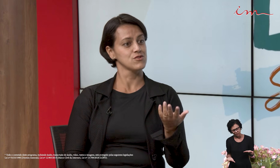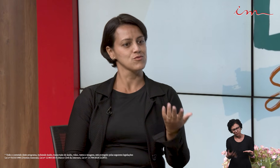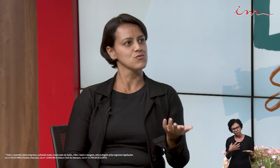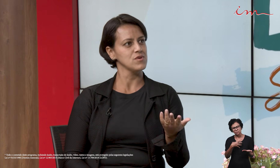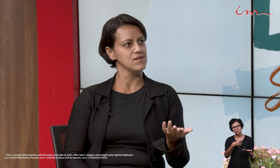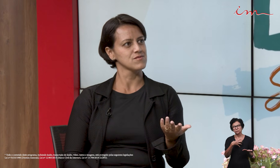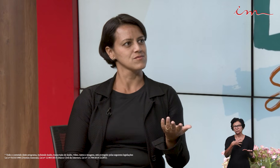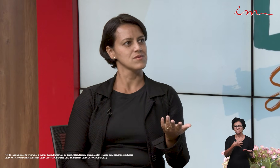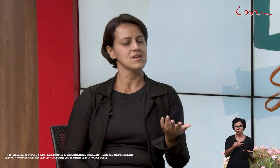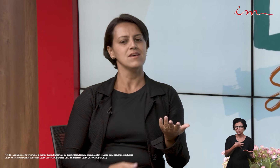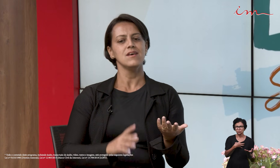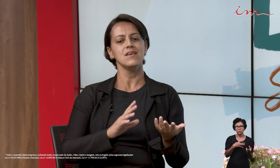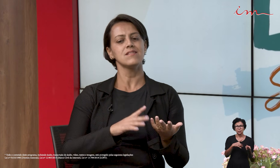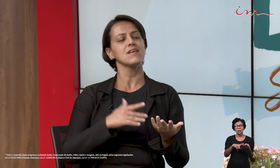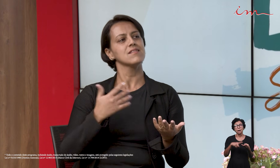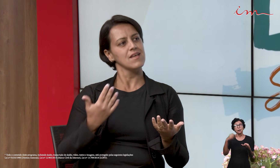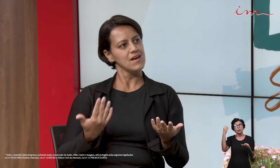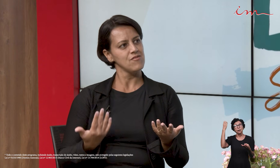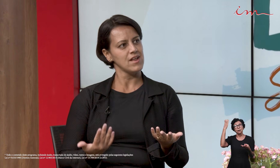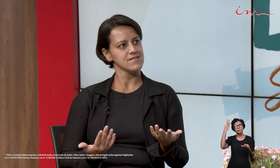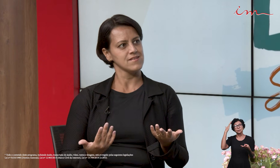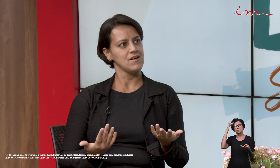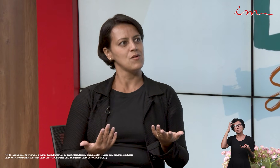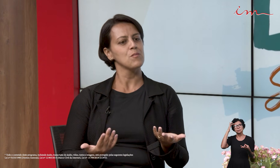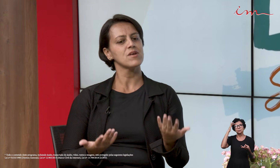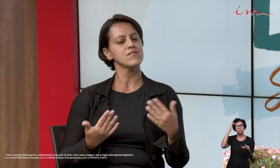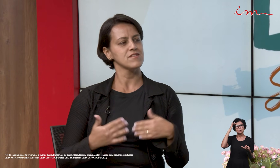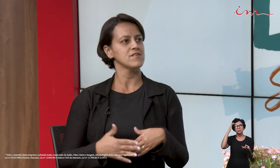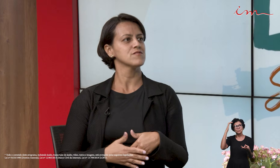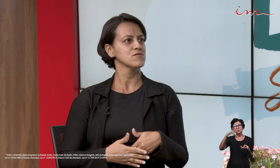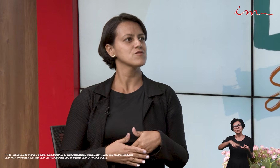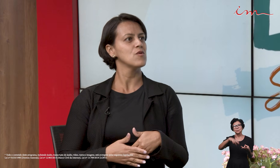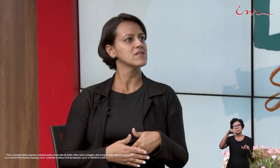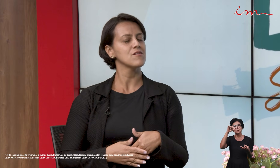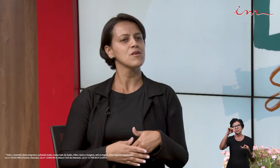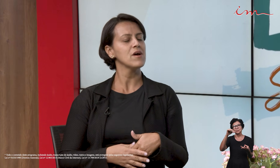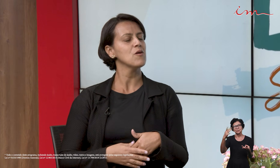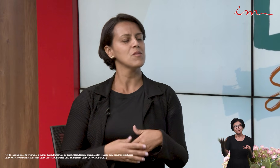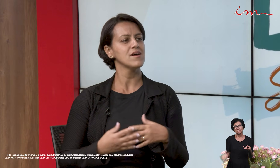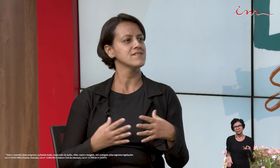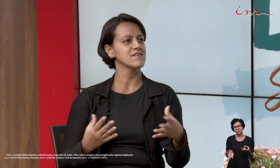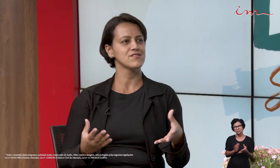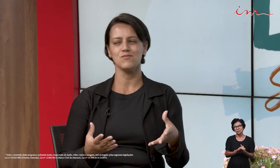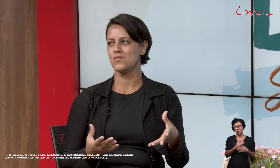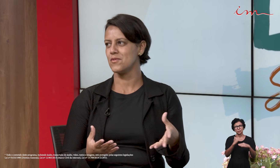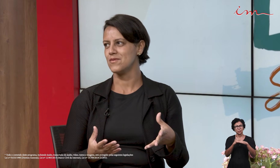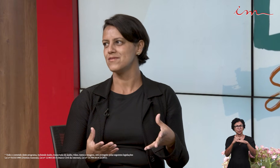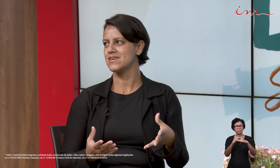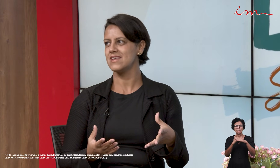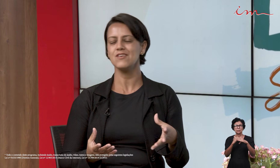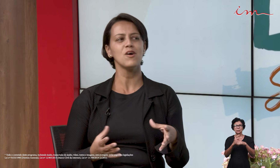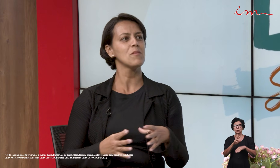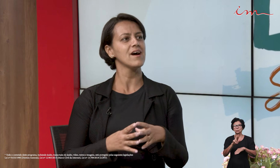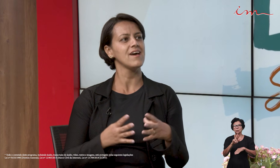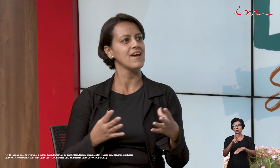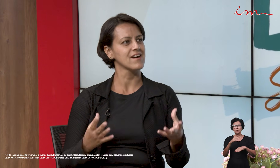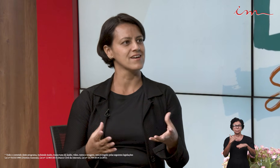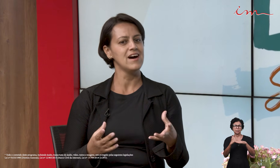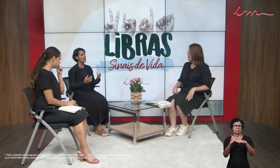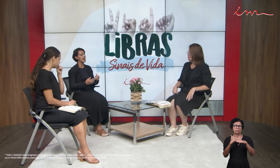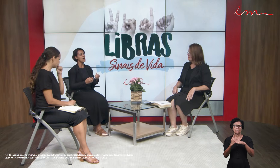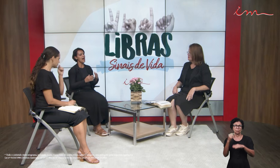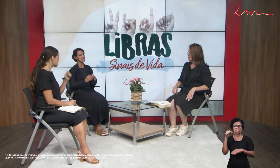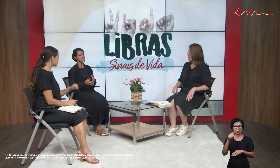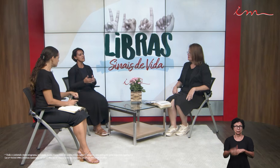sentido de tudo isso, entender a revelação para você fazer a sua escolha. Então não é uma receita de bolo, né? Não é uma